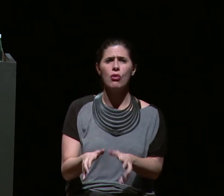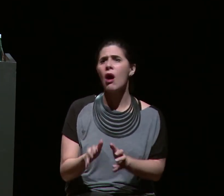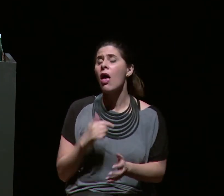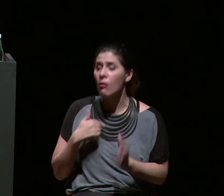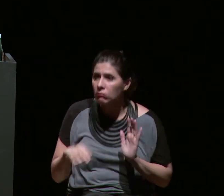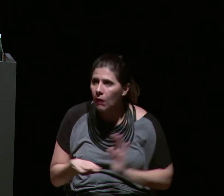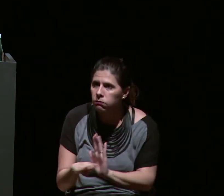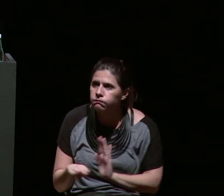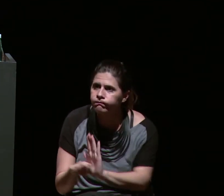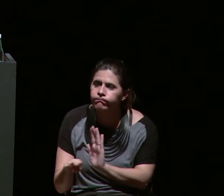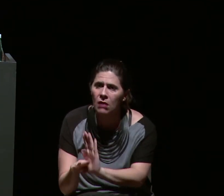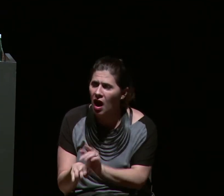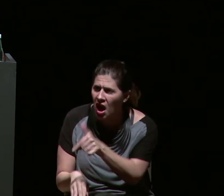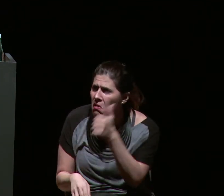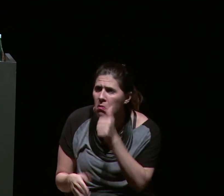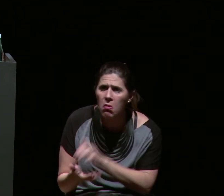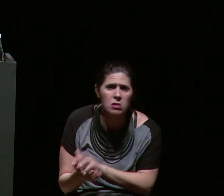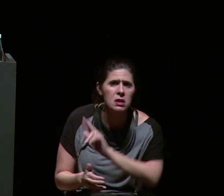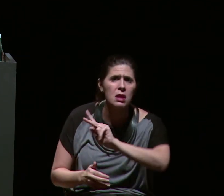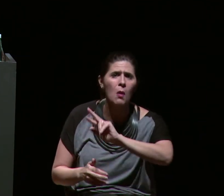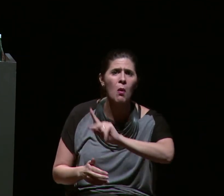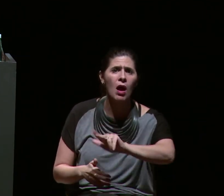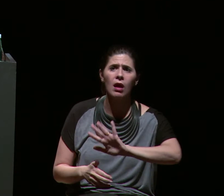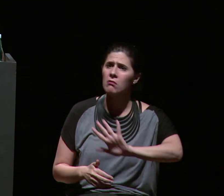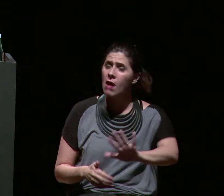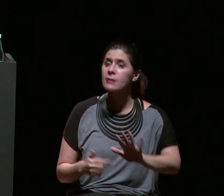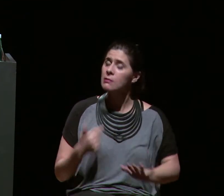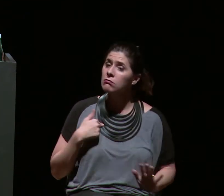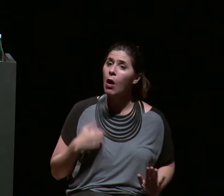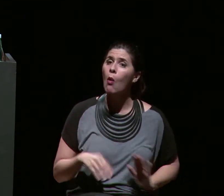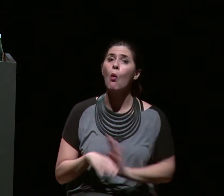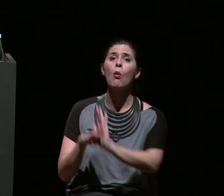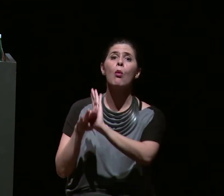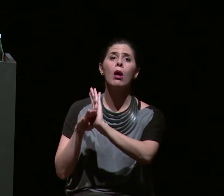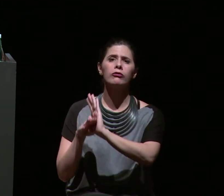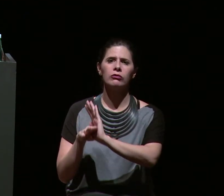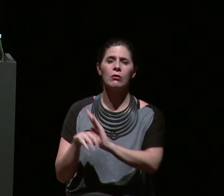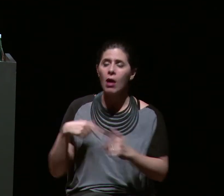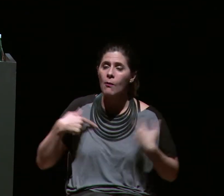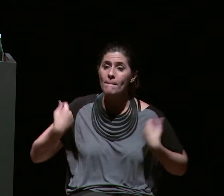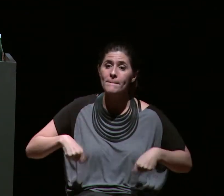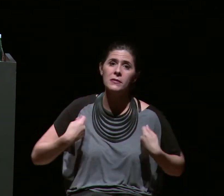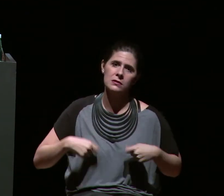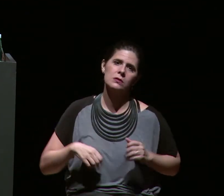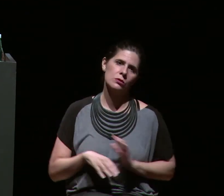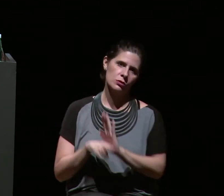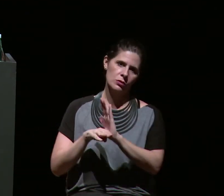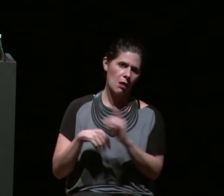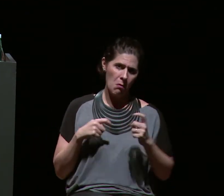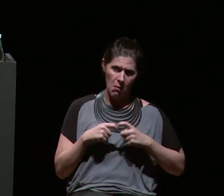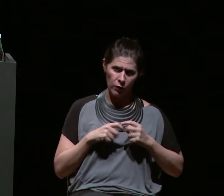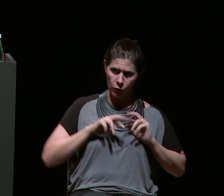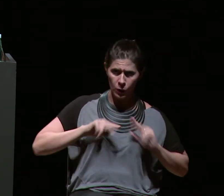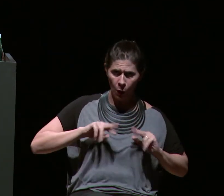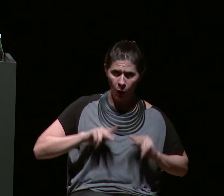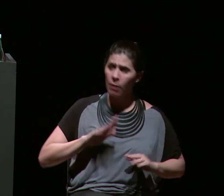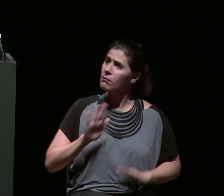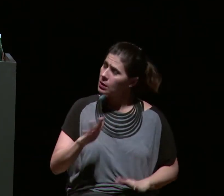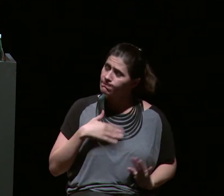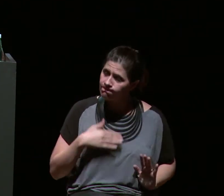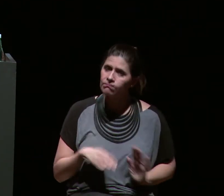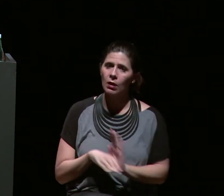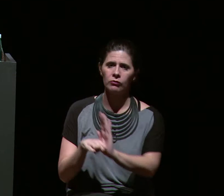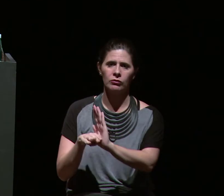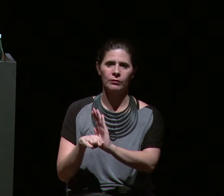mas ainda assim fará o parto dela por dever, mesmo estando muito longe de ser um verdadeiro obstetra. A certeza cruenta da